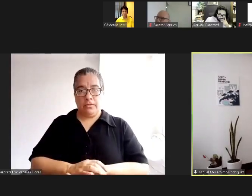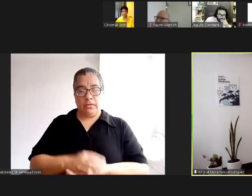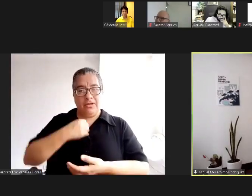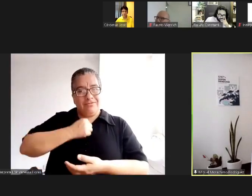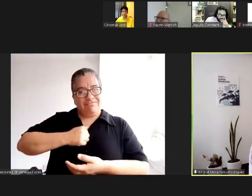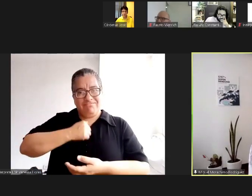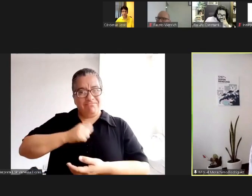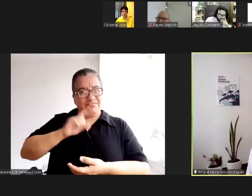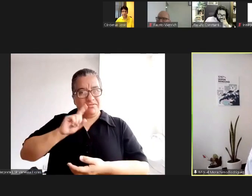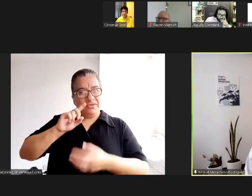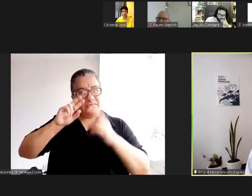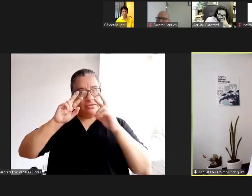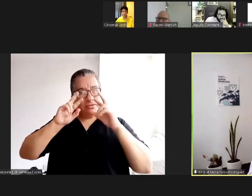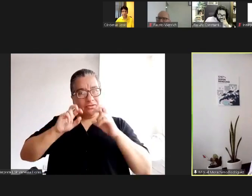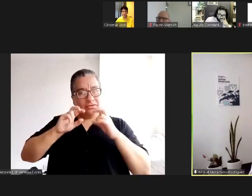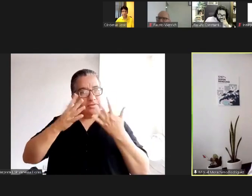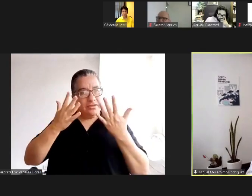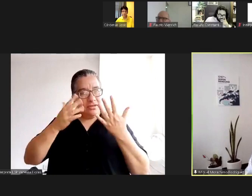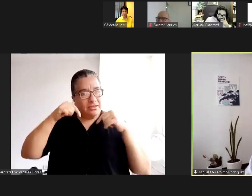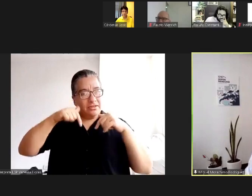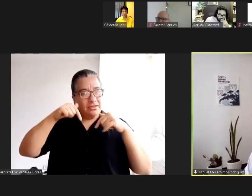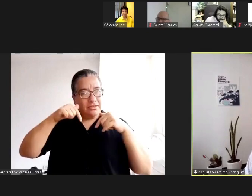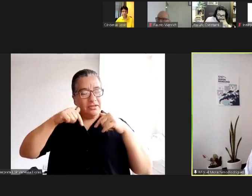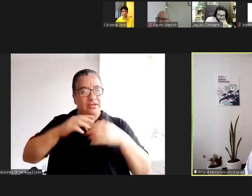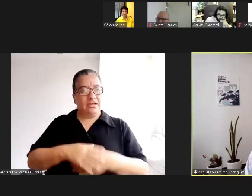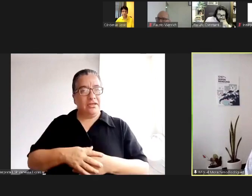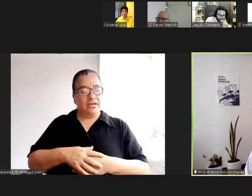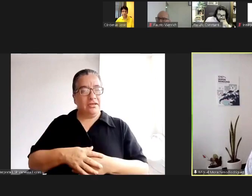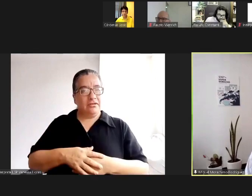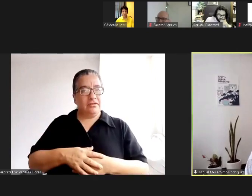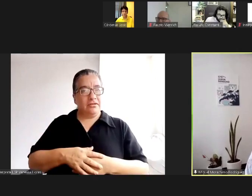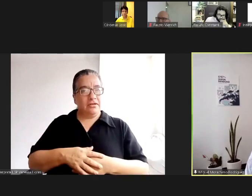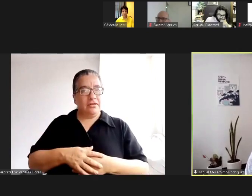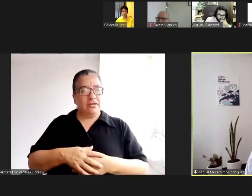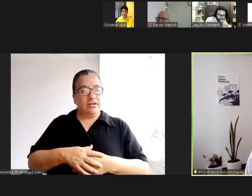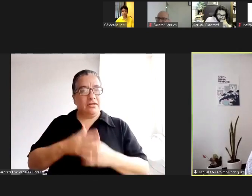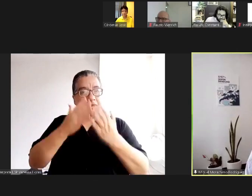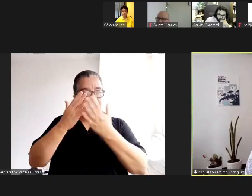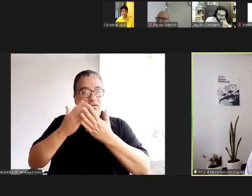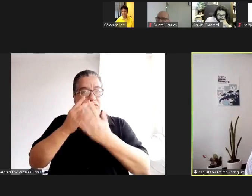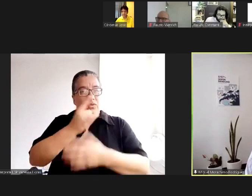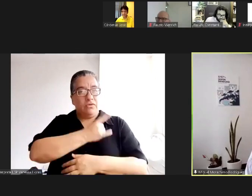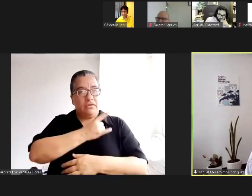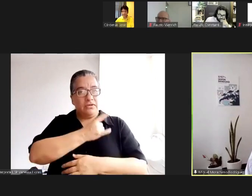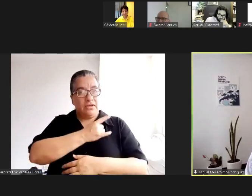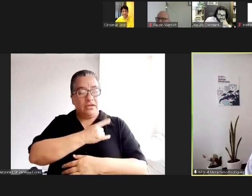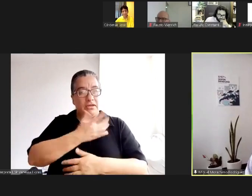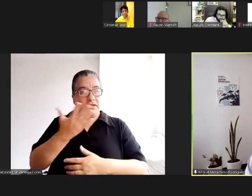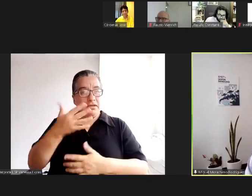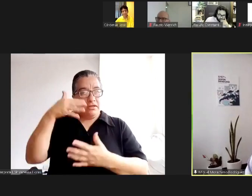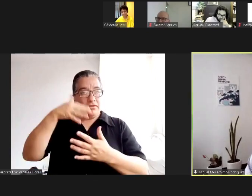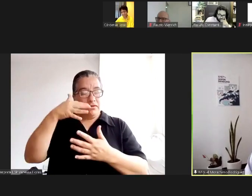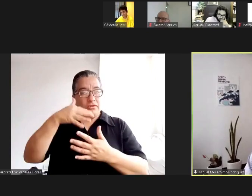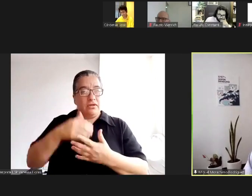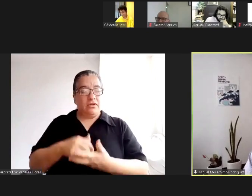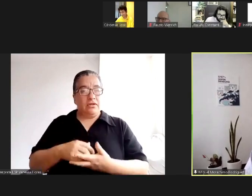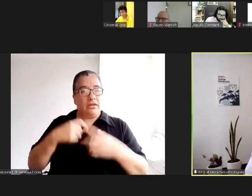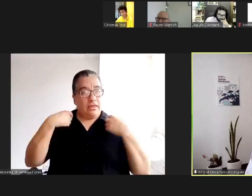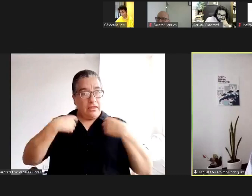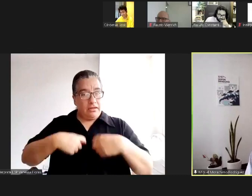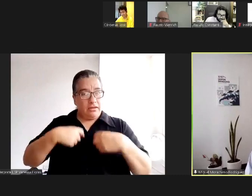estudia mucho en las facultades de Derecho en nuestro país, de acceso a la salud, ¿no? El acceso a la salud es una dimensión también de la propiedad